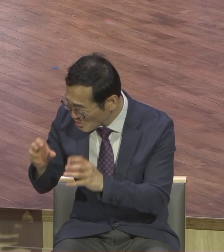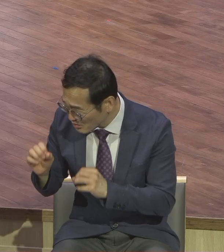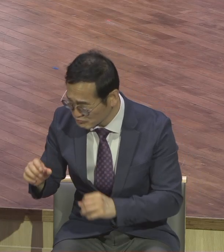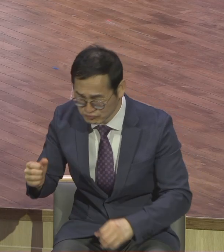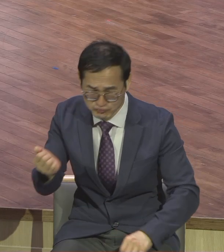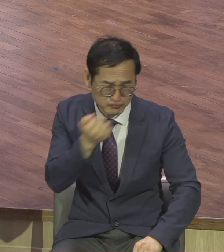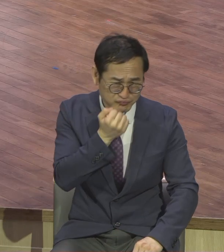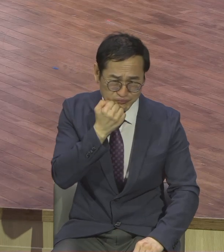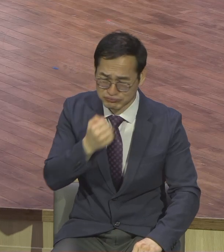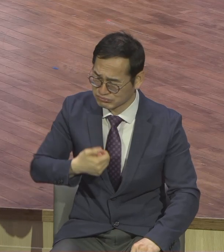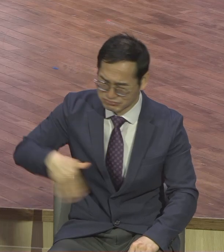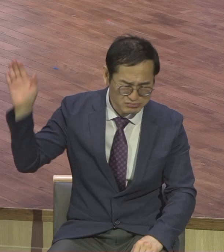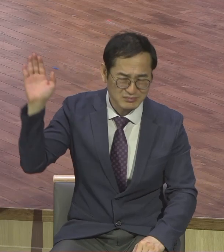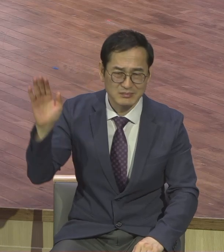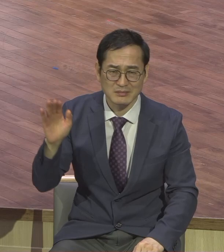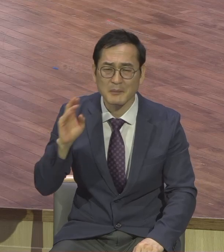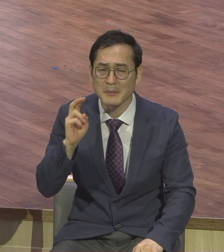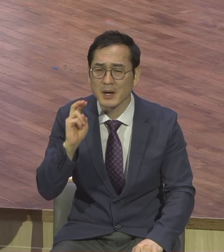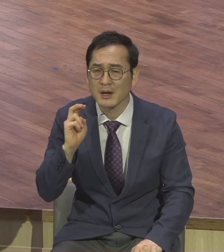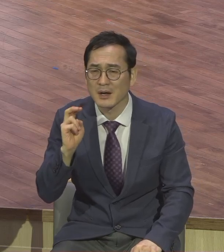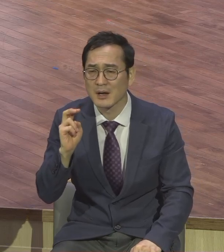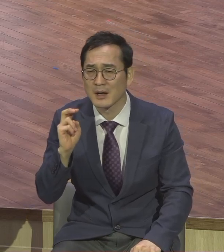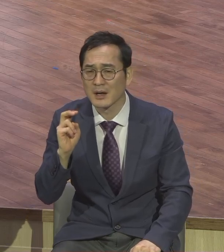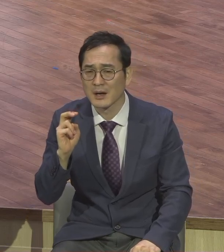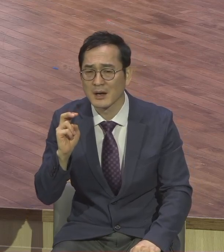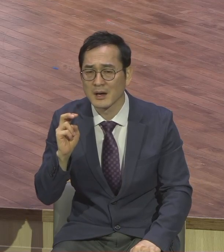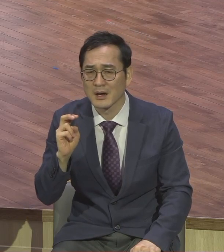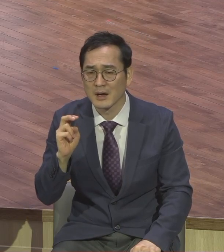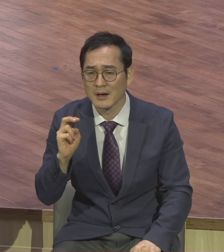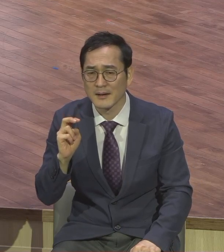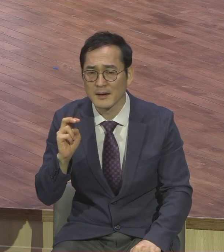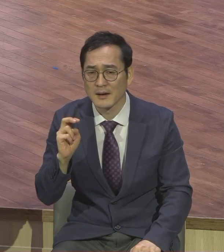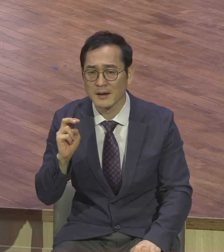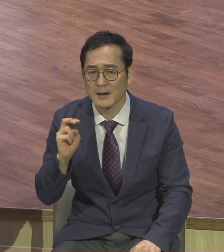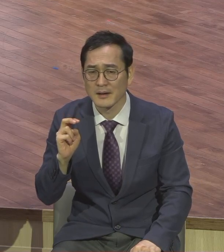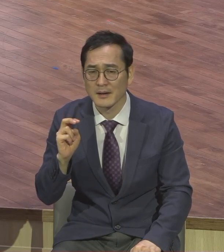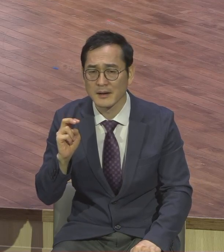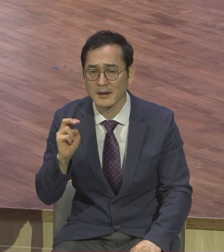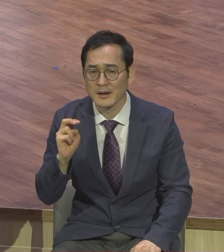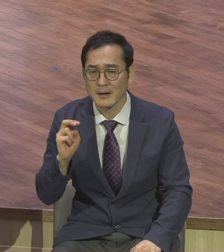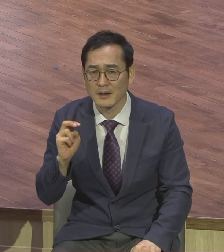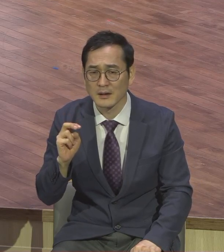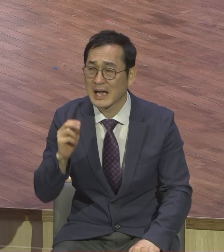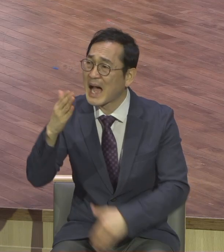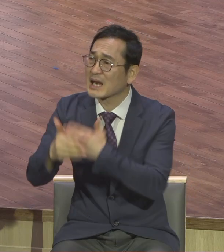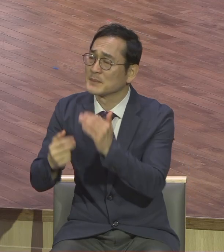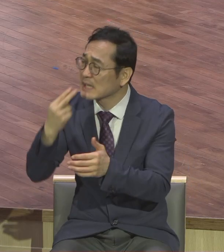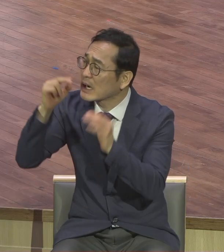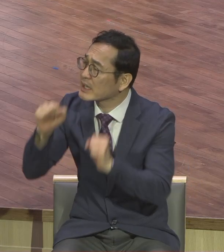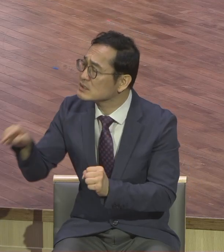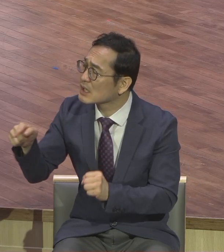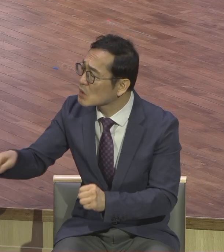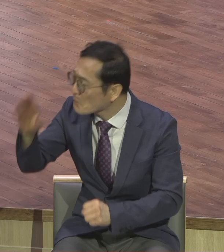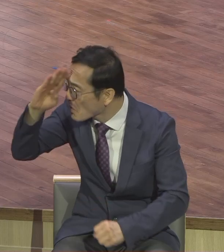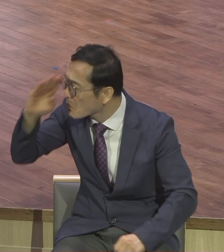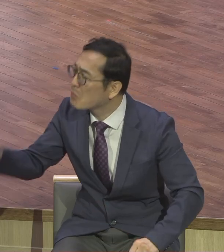시험 될 수 있습니다. 그 좋은 복음, 살아, 하나님 살아계시면 네 꼬라지가 왜 그러냐?